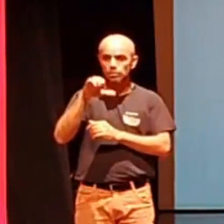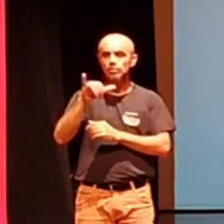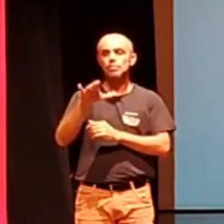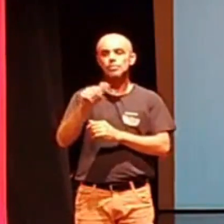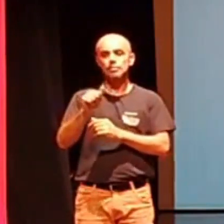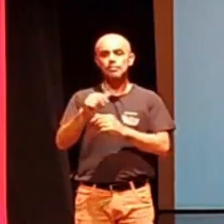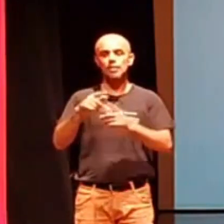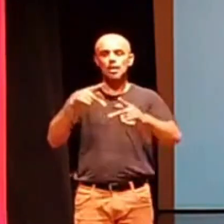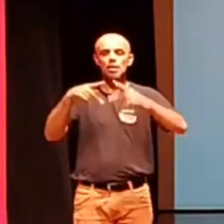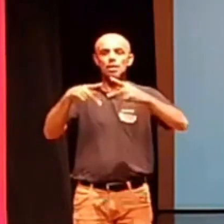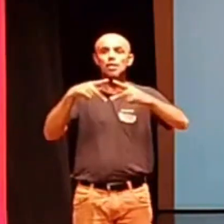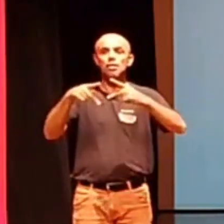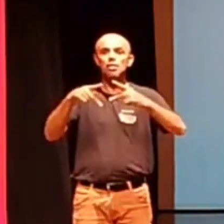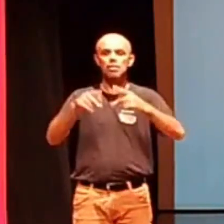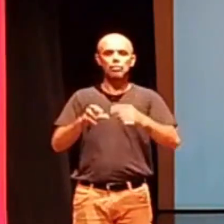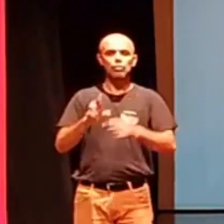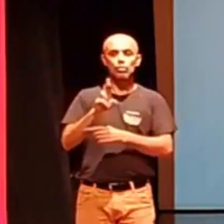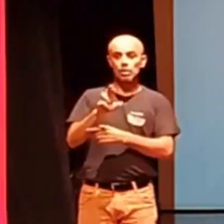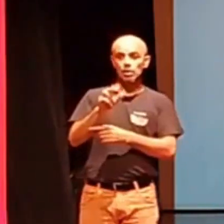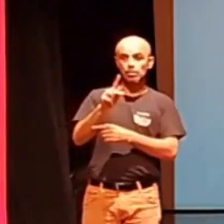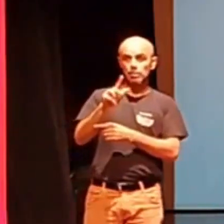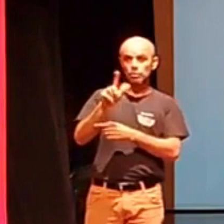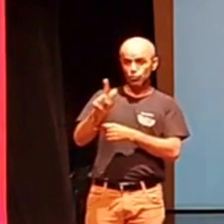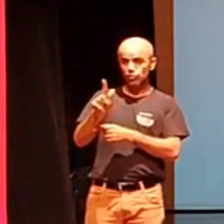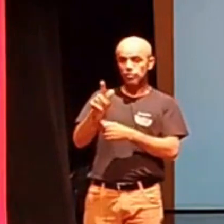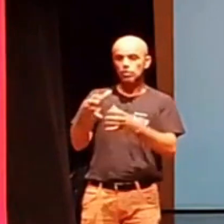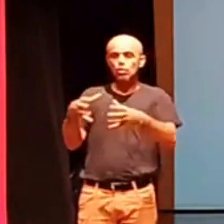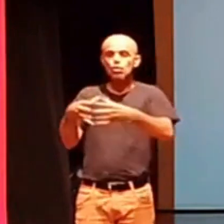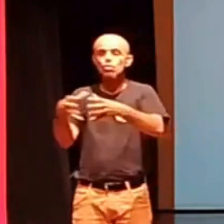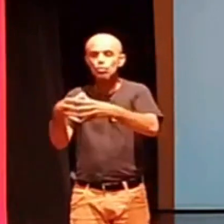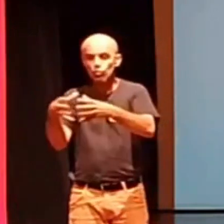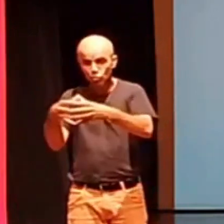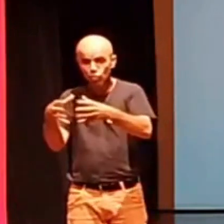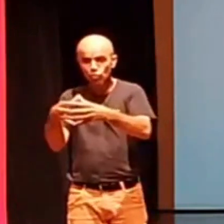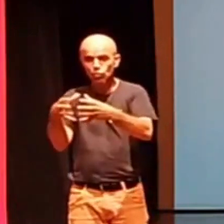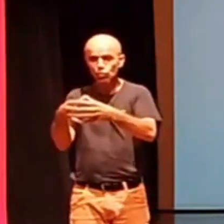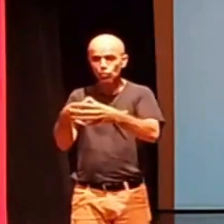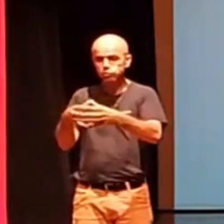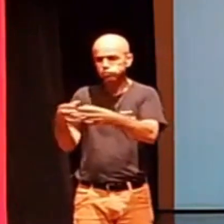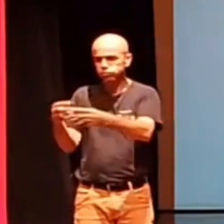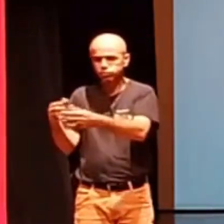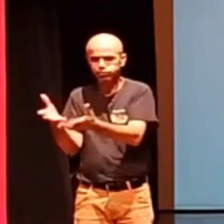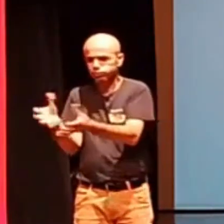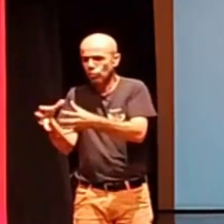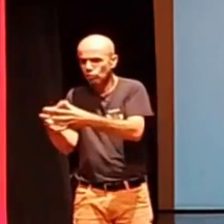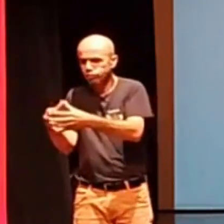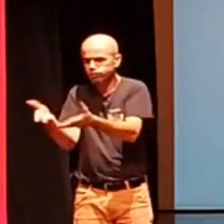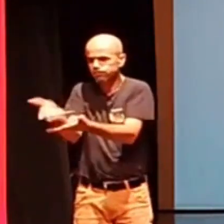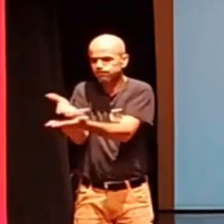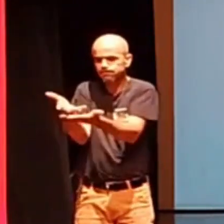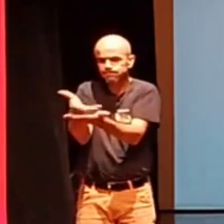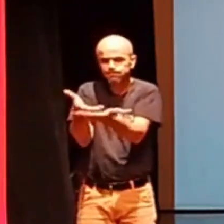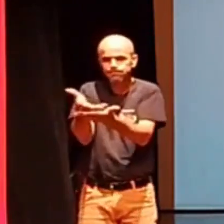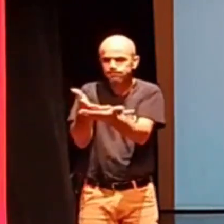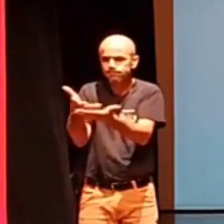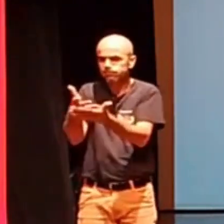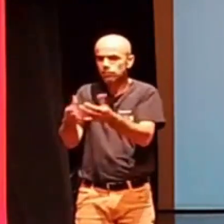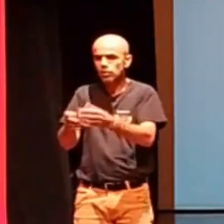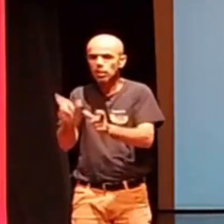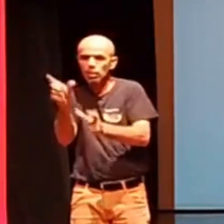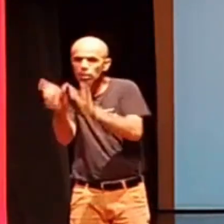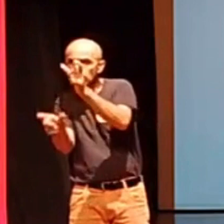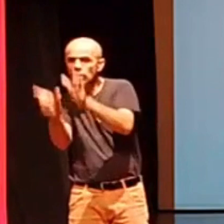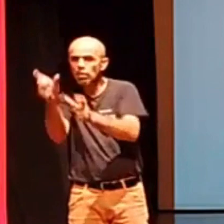como se fosse um RPG em grupo, que é o chamado de Stretching Global Ativo, e se baseava em autoposturas